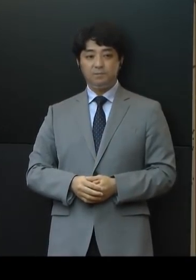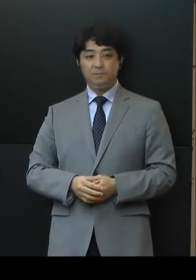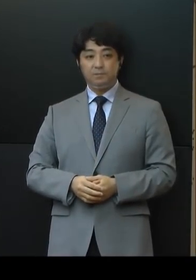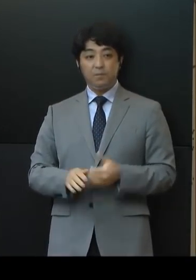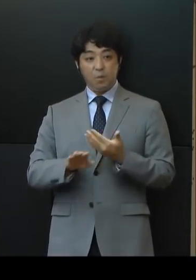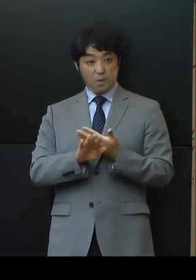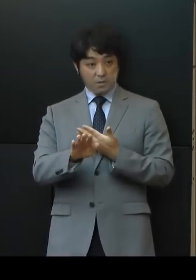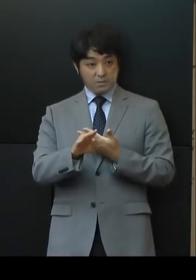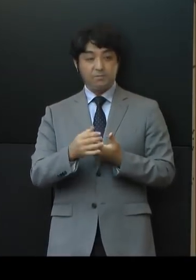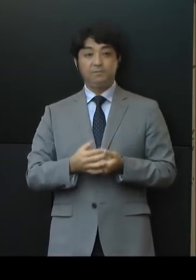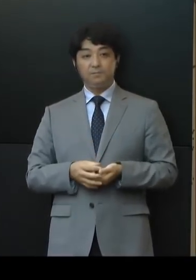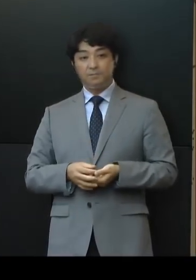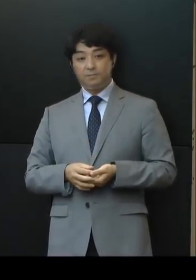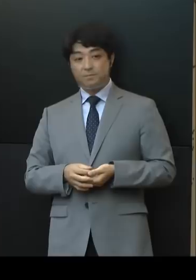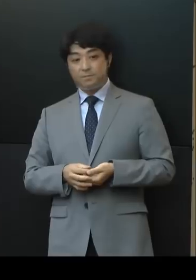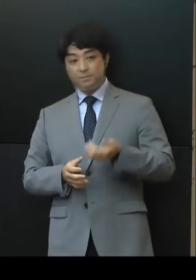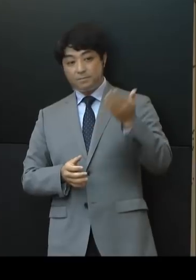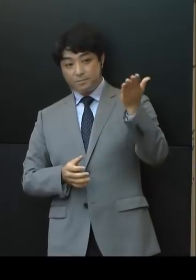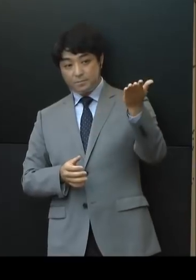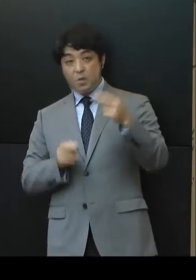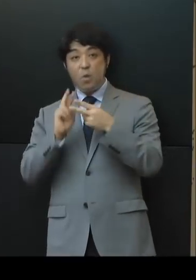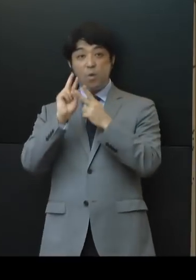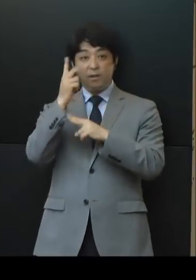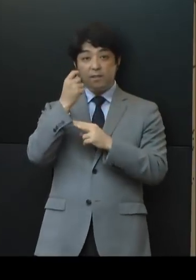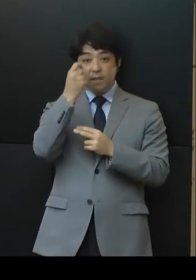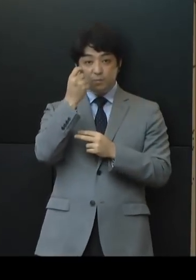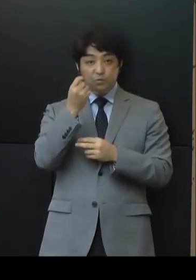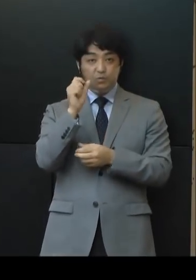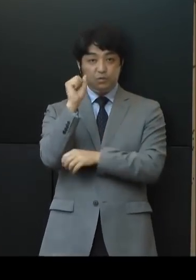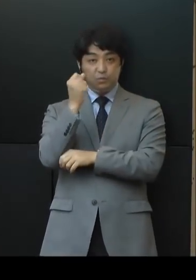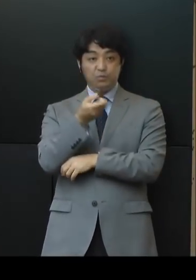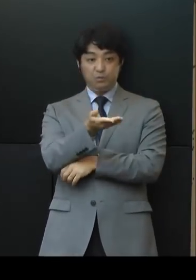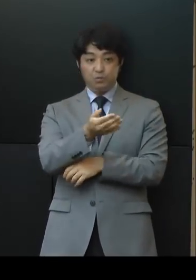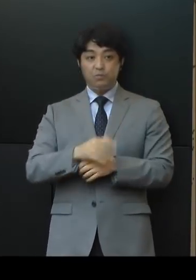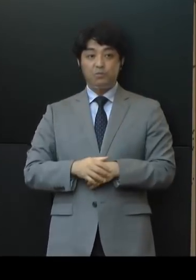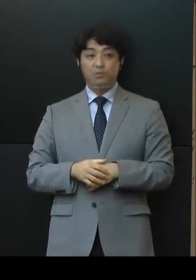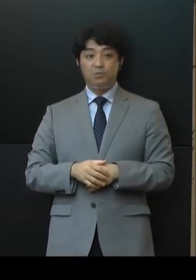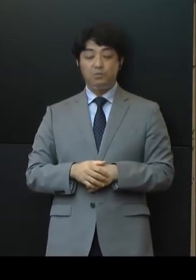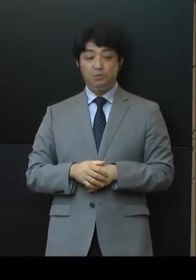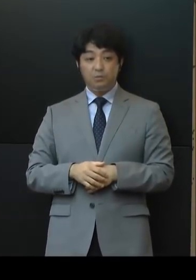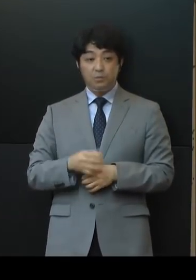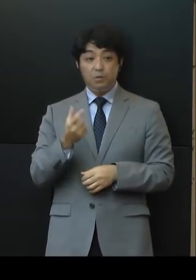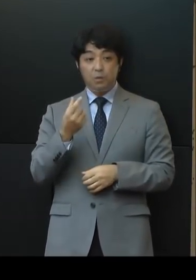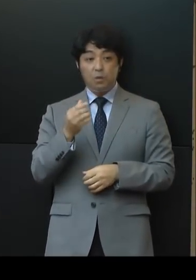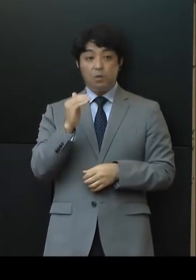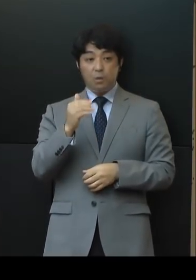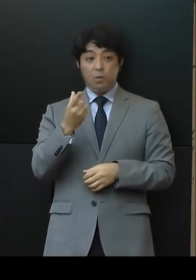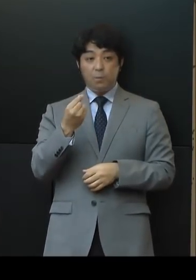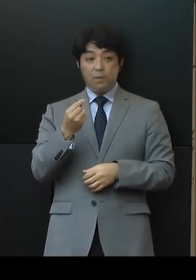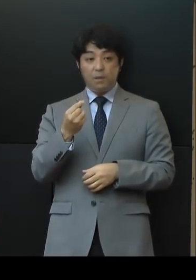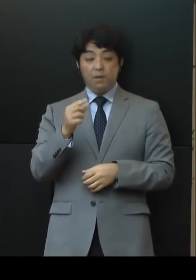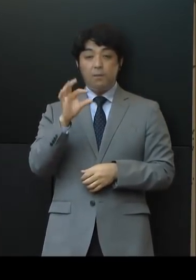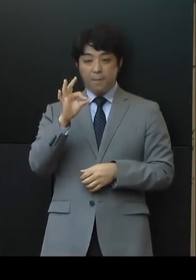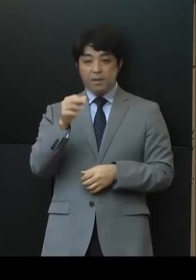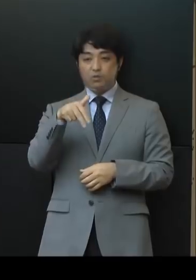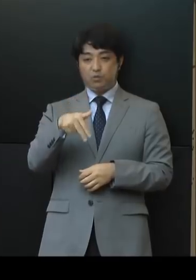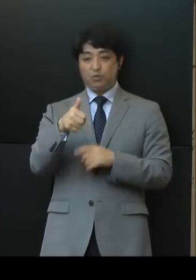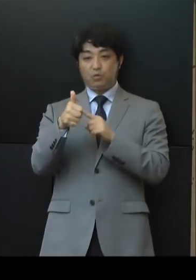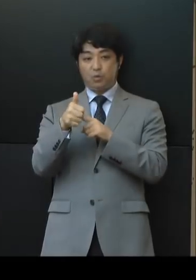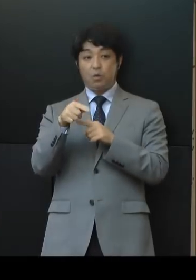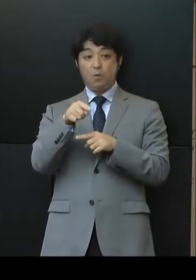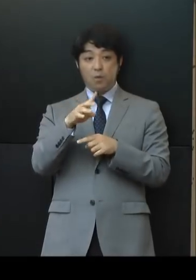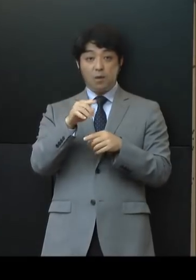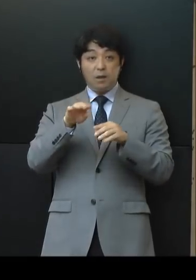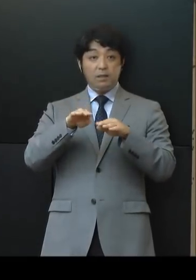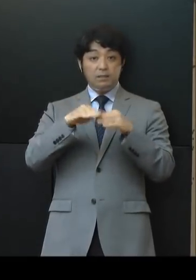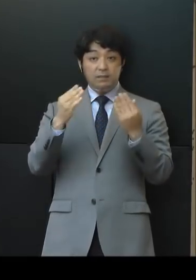他にご質問です。沖縄県です。 沖縄県です。この実施方針をですね、すべてやるた